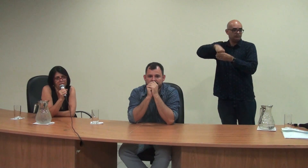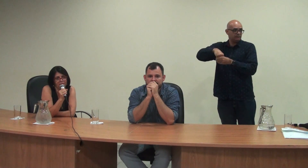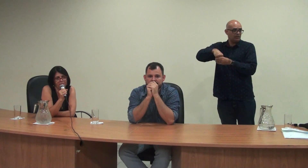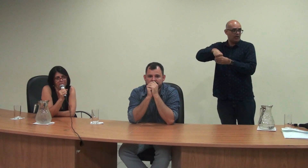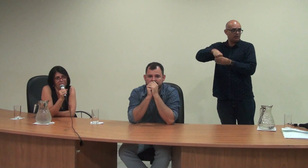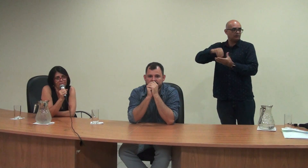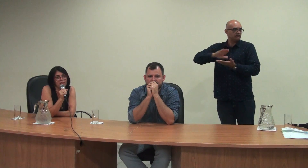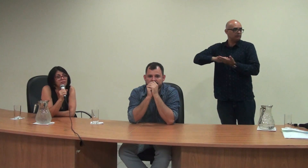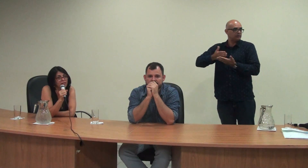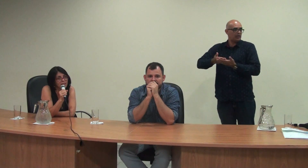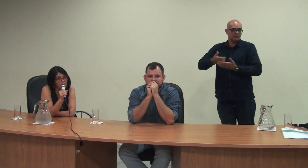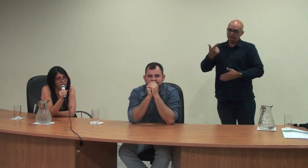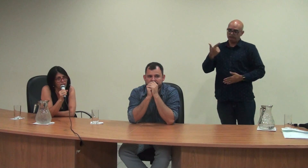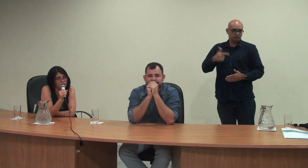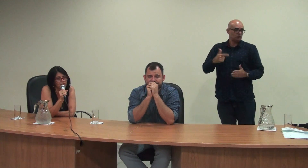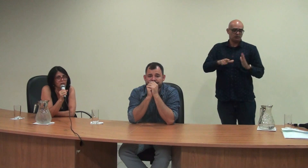saúde.